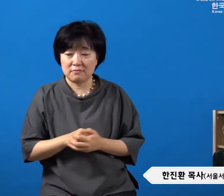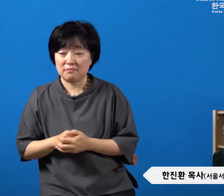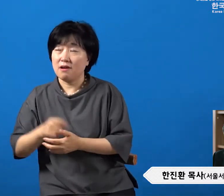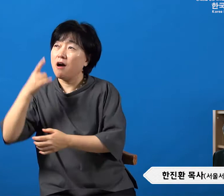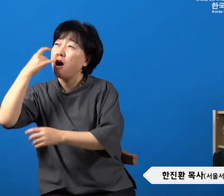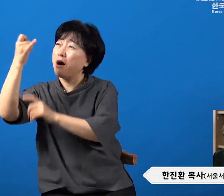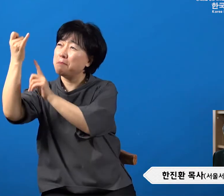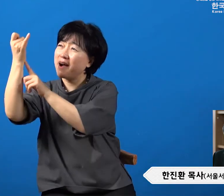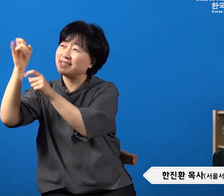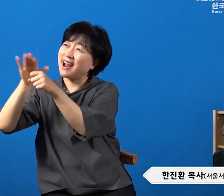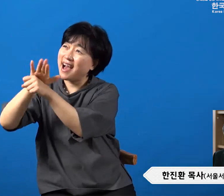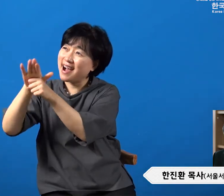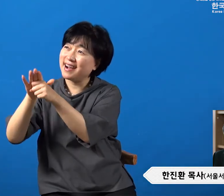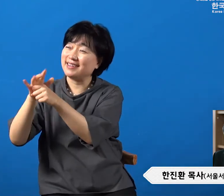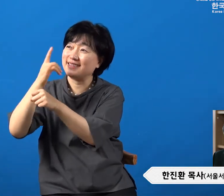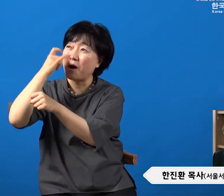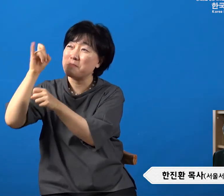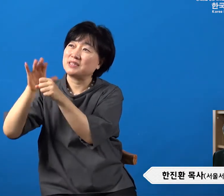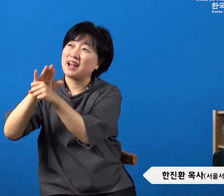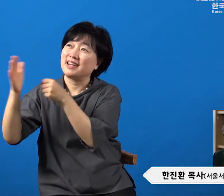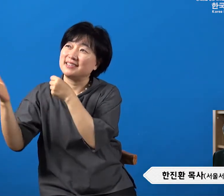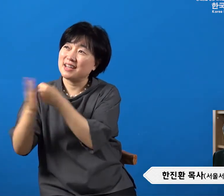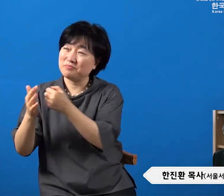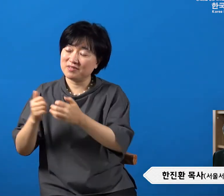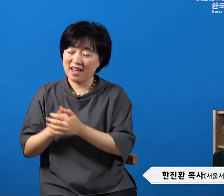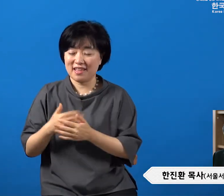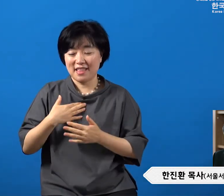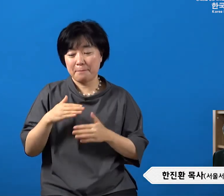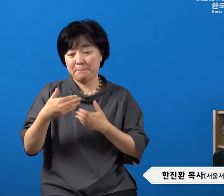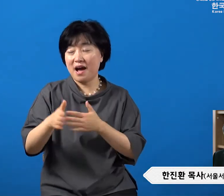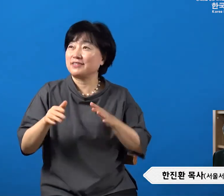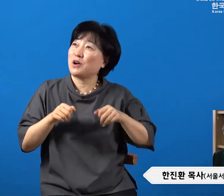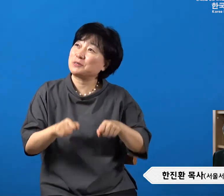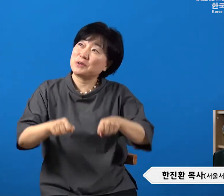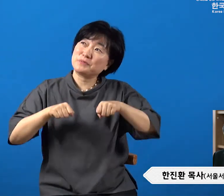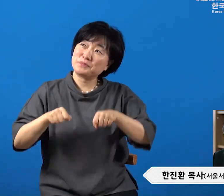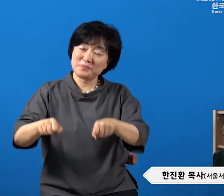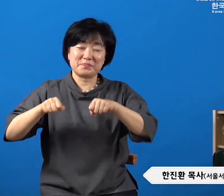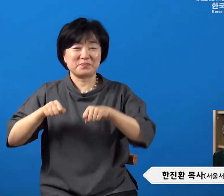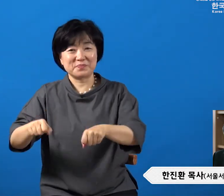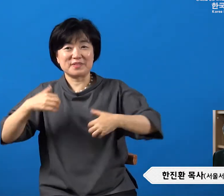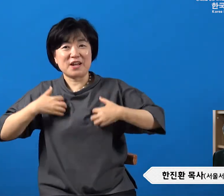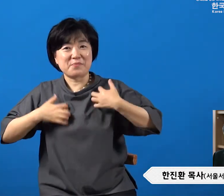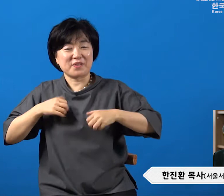엄마를 사랑해서 하는 아이겠죠. 엄마가 무서워서 청소하는